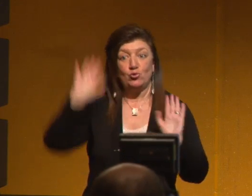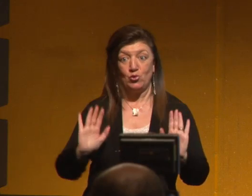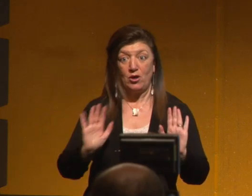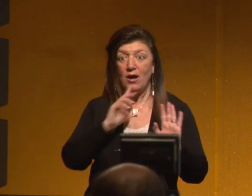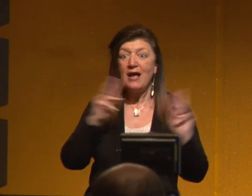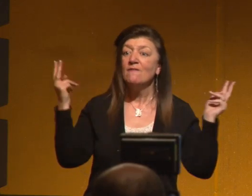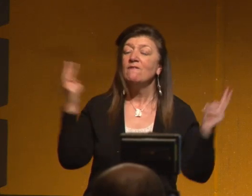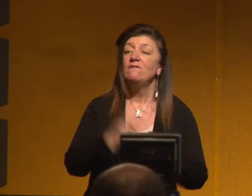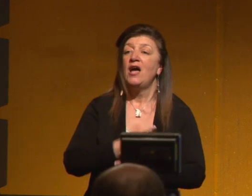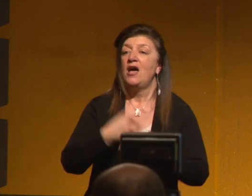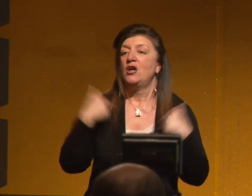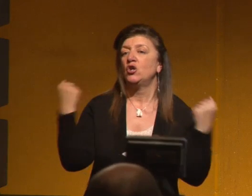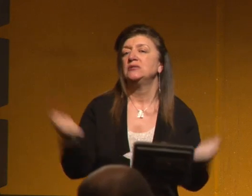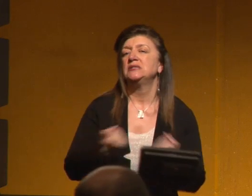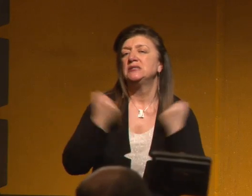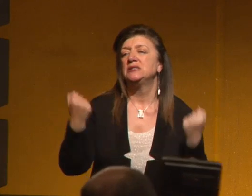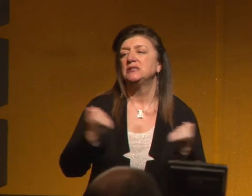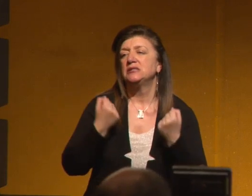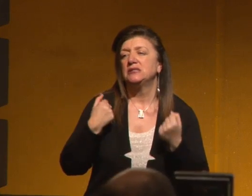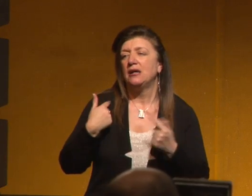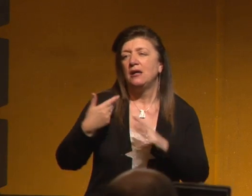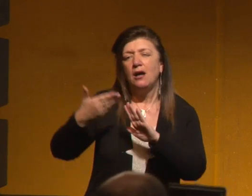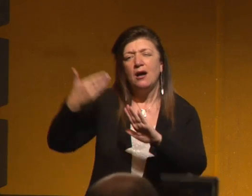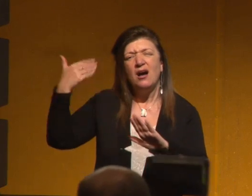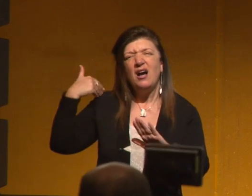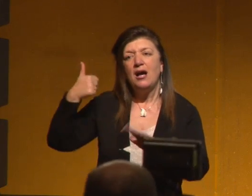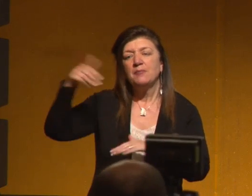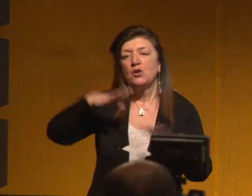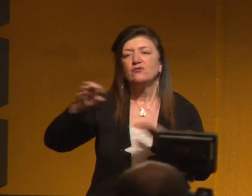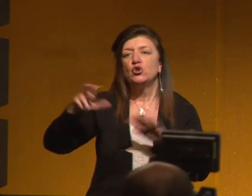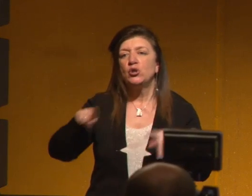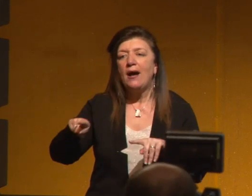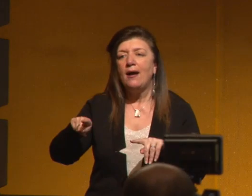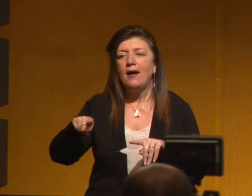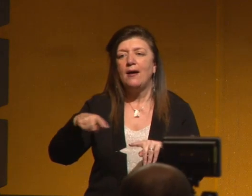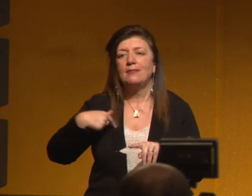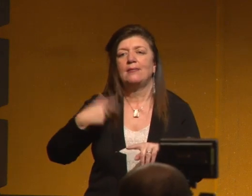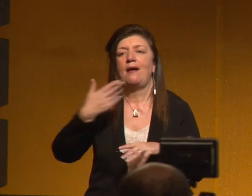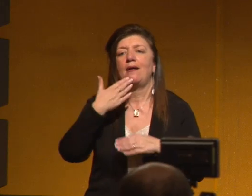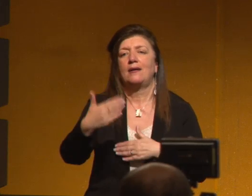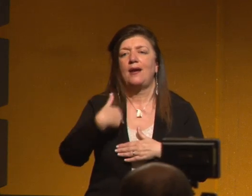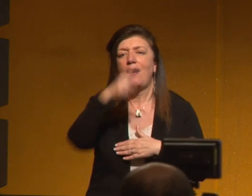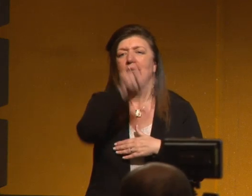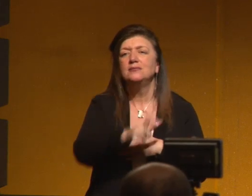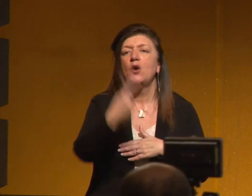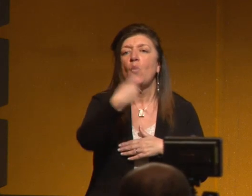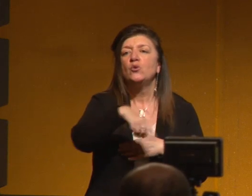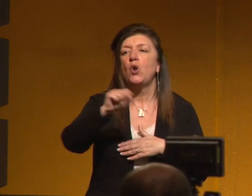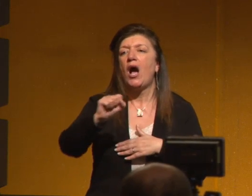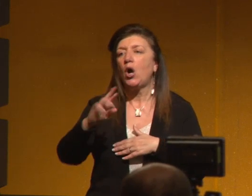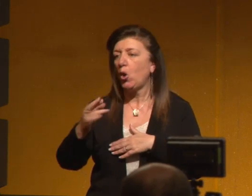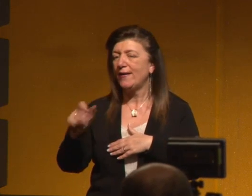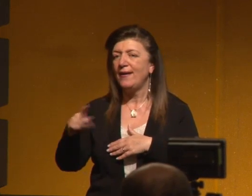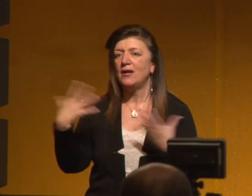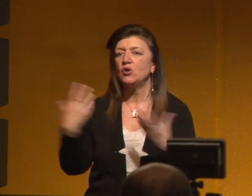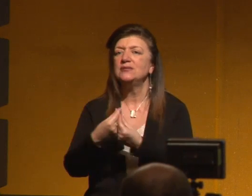un'iniziativa che fece i primi passi alla fine degli anni 80 grazie a un ingegner anza di guido cornero che la ideò insieme ad angelo angelo